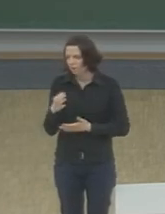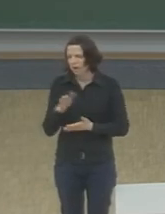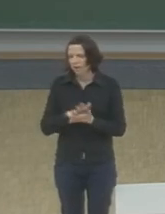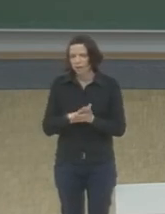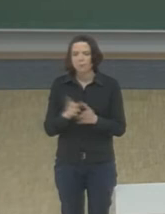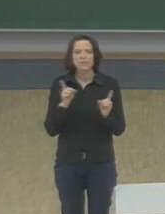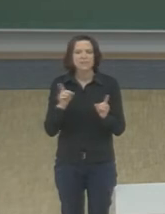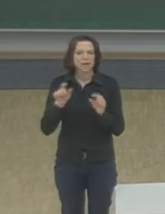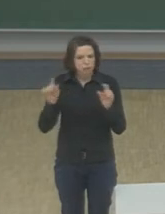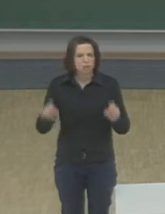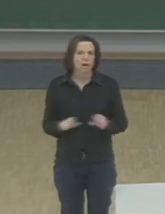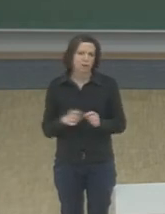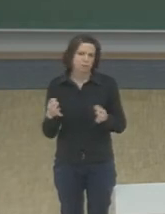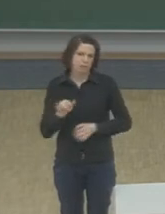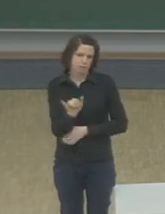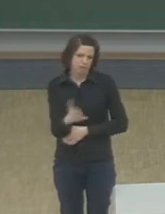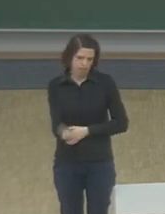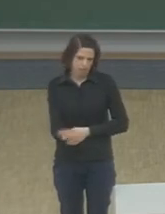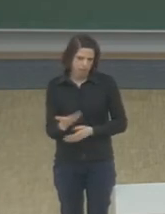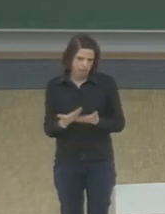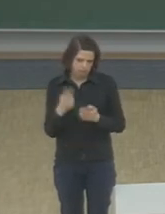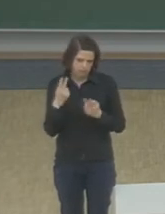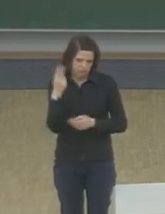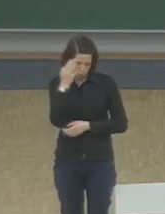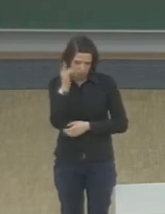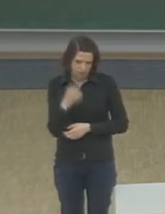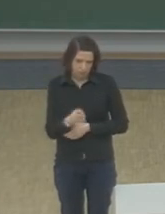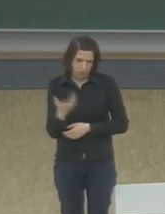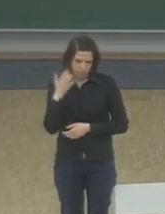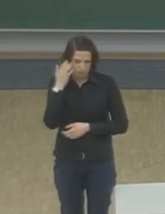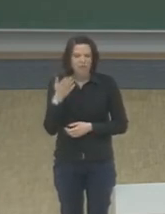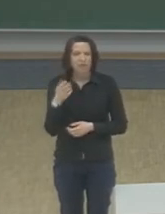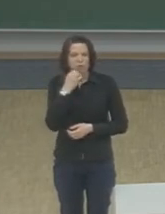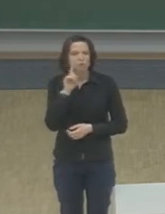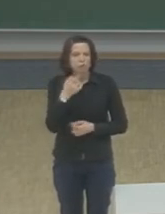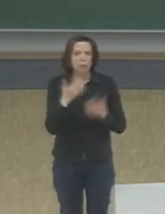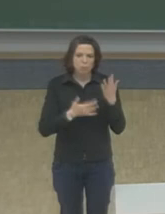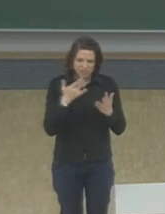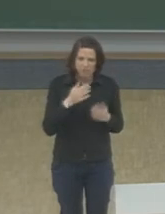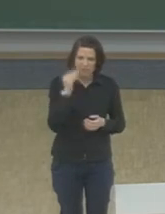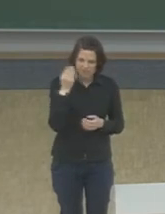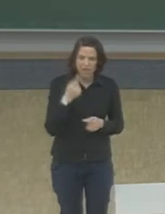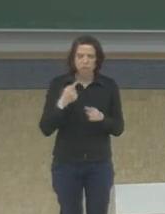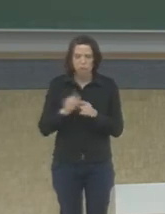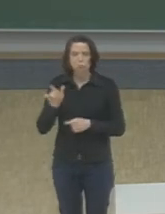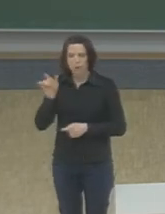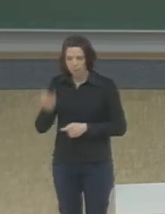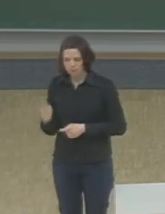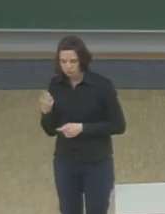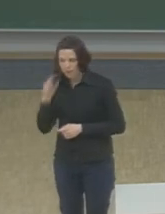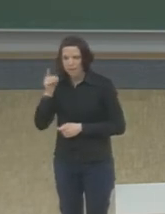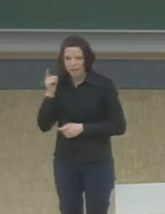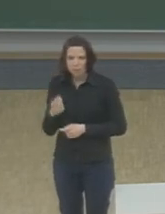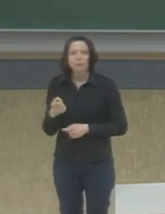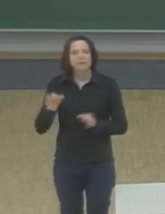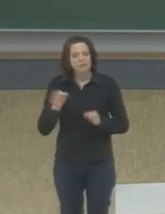didaktische Rahmung braucht das eigentlich, damit man damit etwas über den Mensch und die Mathematik erfahren könnte.